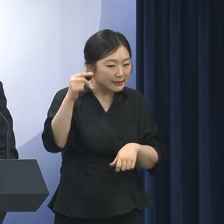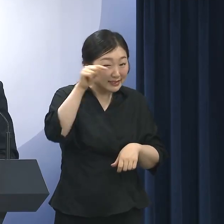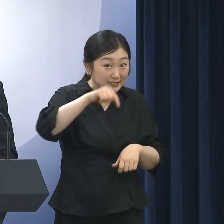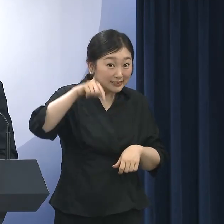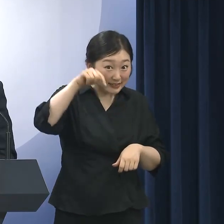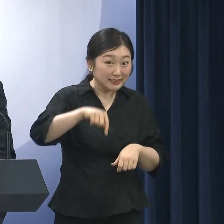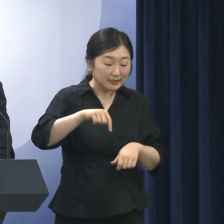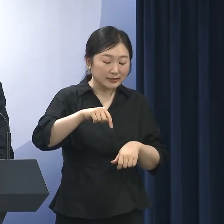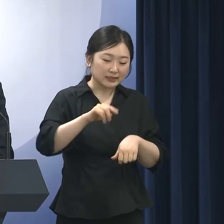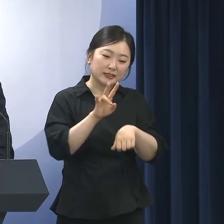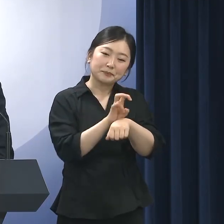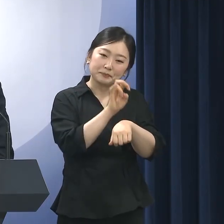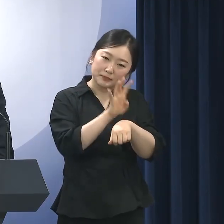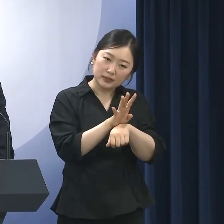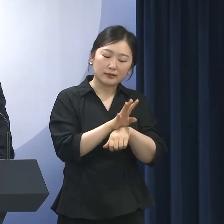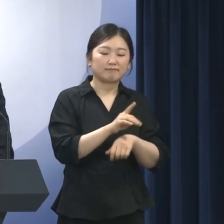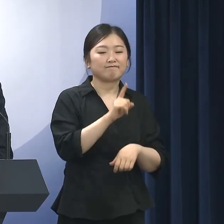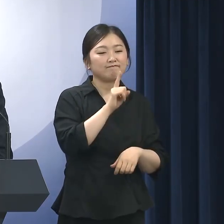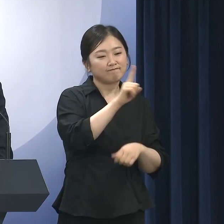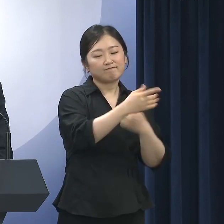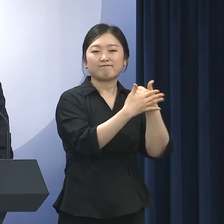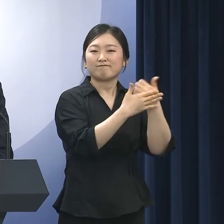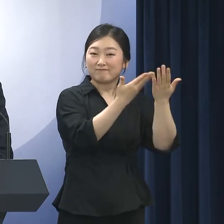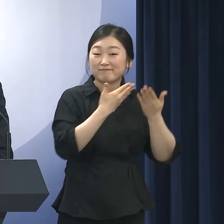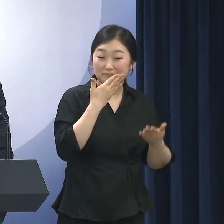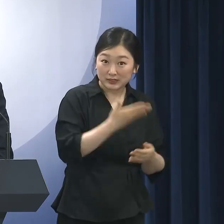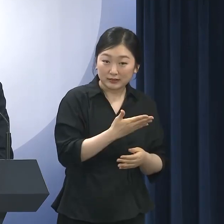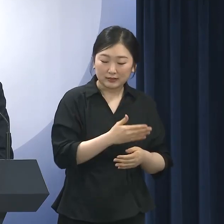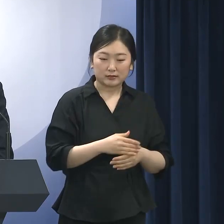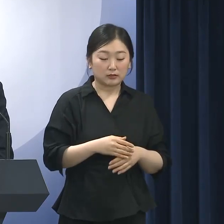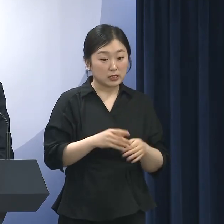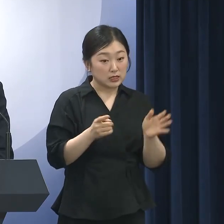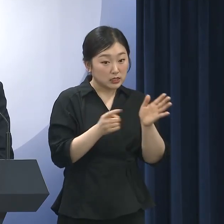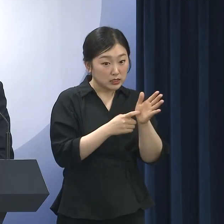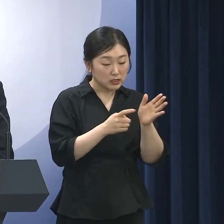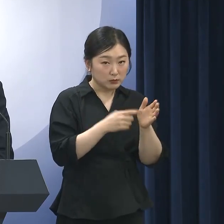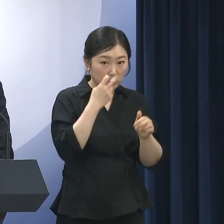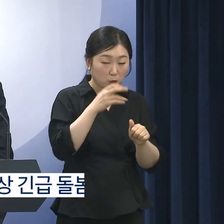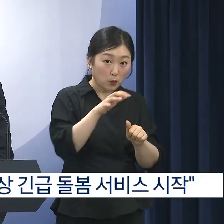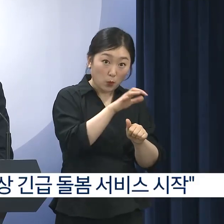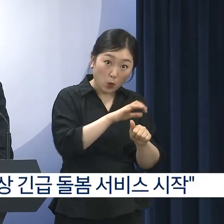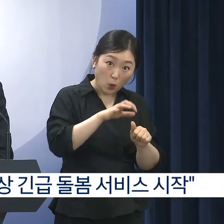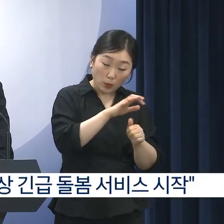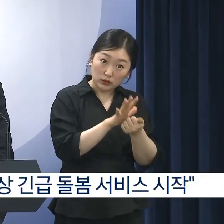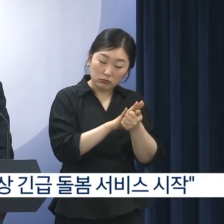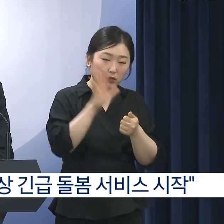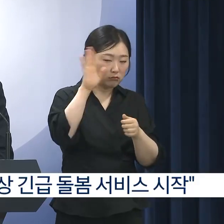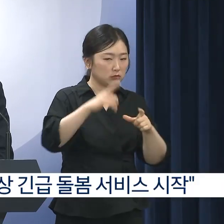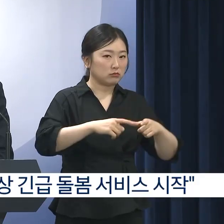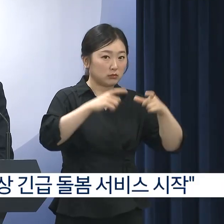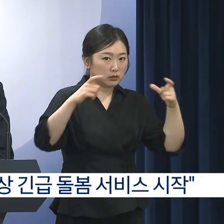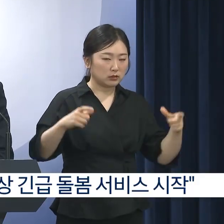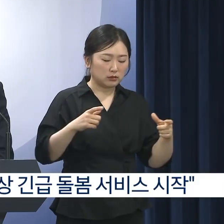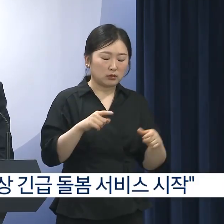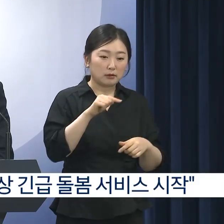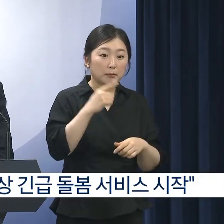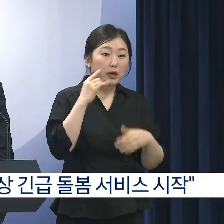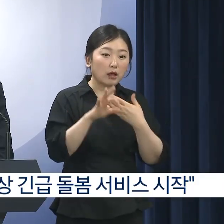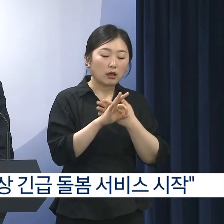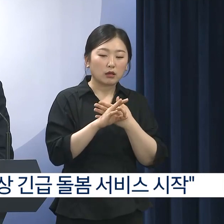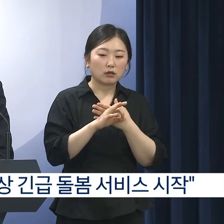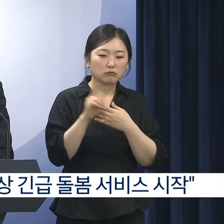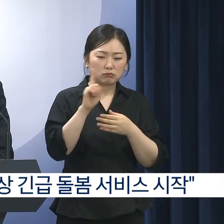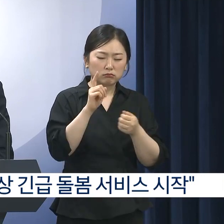서비스를 시작한 바 있습니다. 또 긴급 돌봄 서비스는 앞으로 시행할 것입니다. 갑작스런 질병이나 부상으로 이 보호자가 부재한